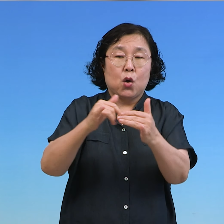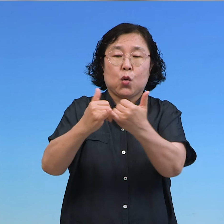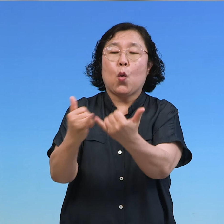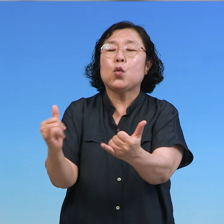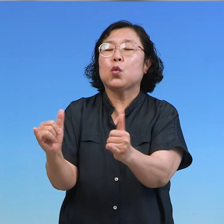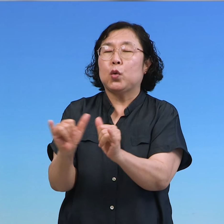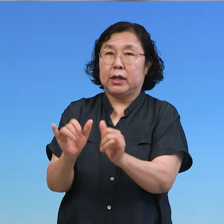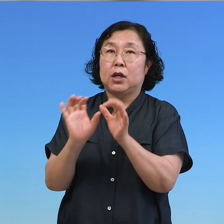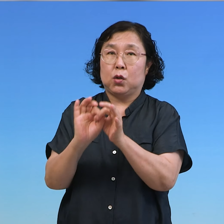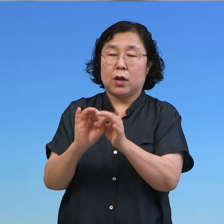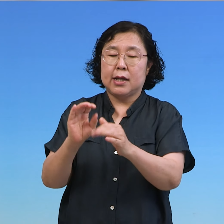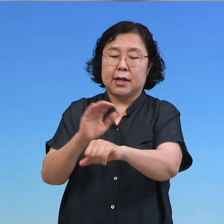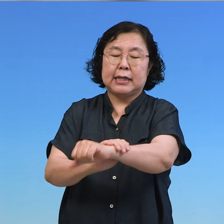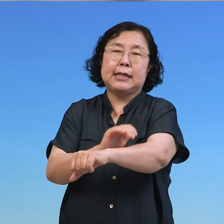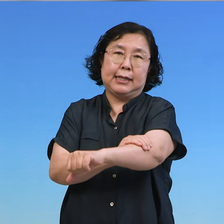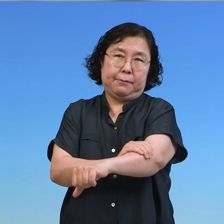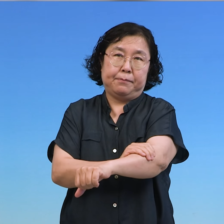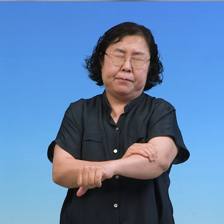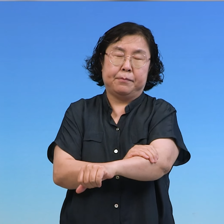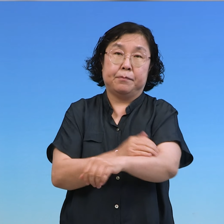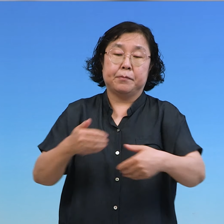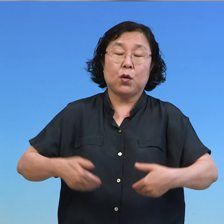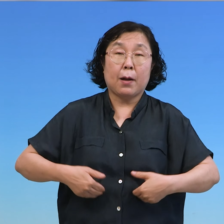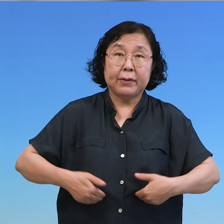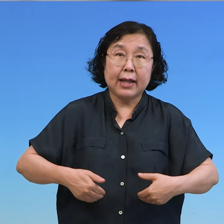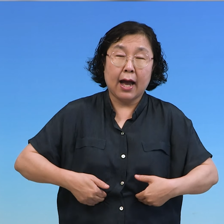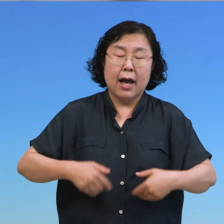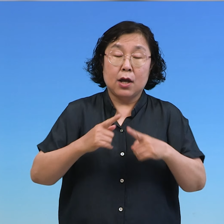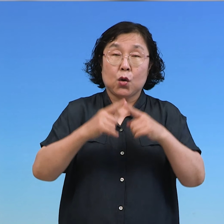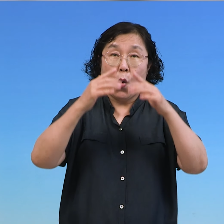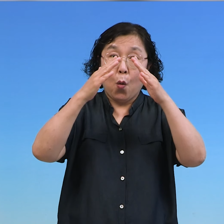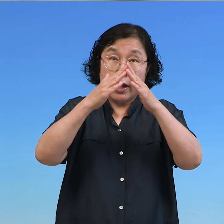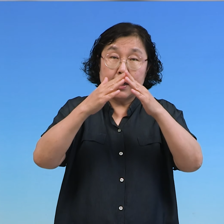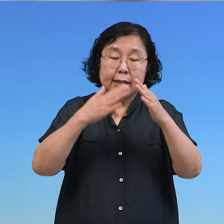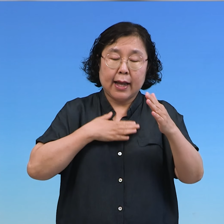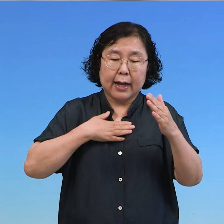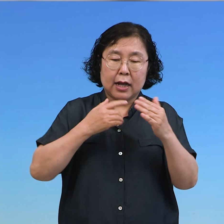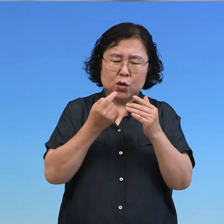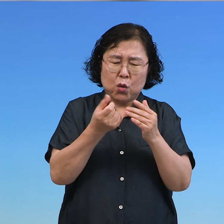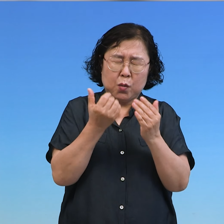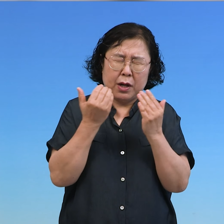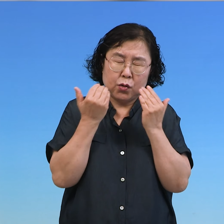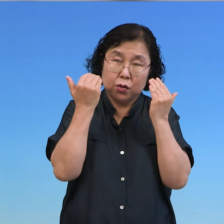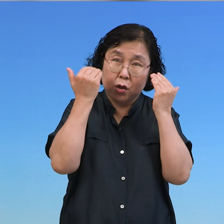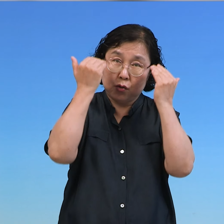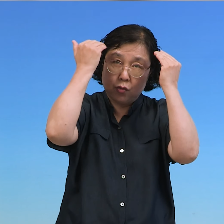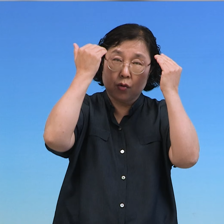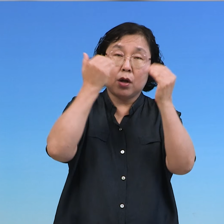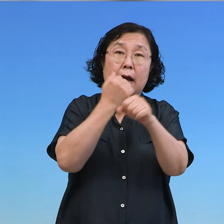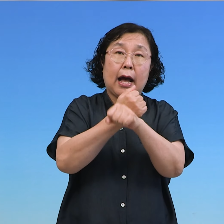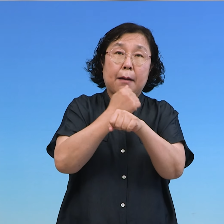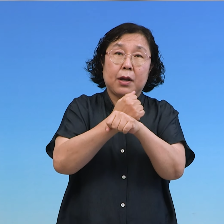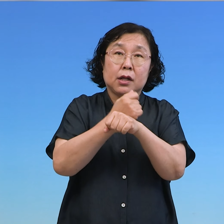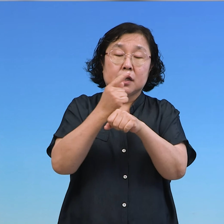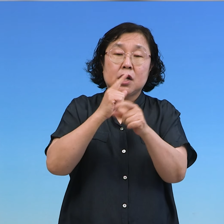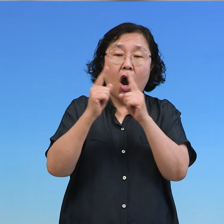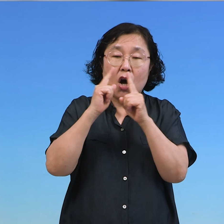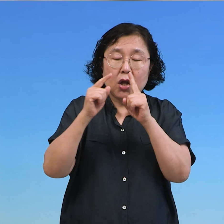실습하라는 거예요 말씀드렸잖아요 교회는요 내가 조금이라도 성숙해진 이 언어를